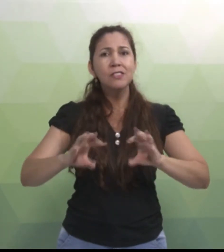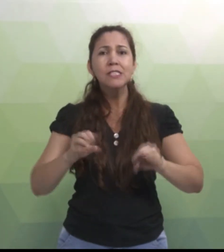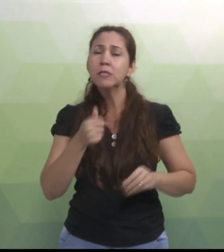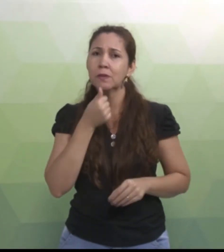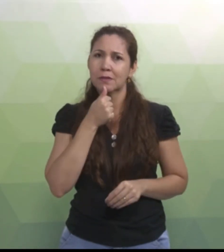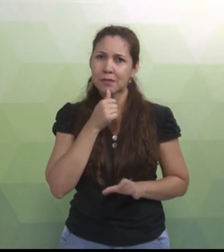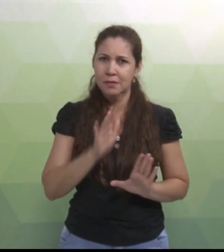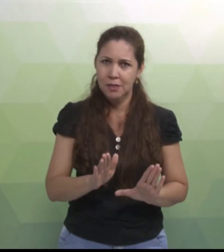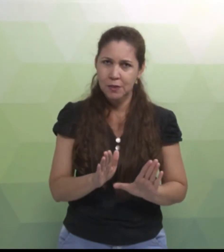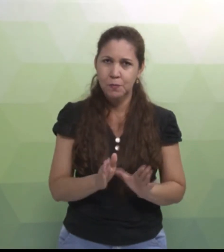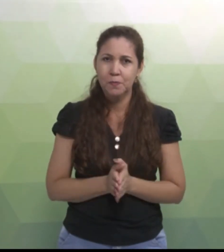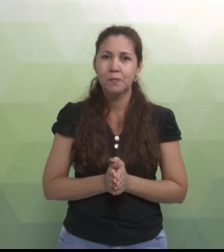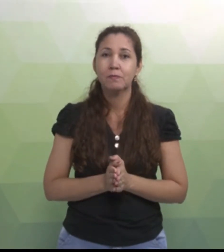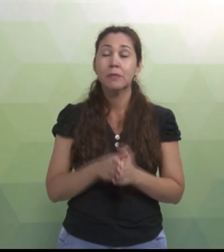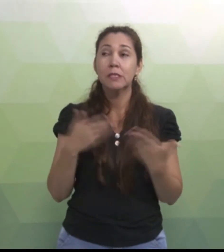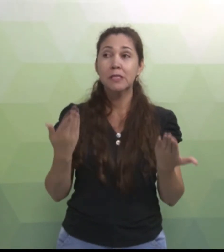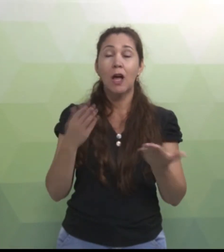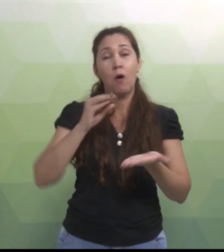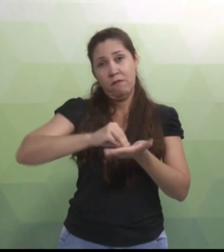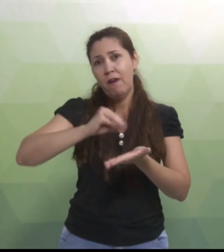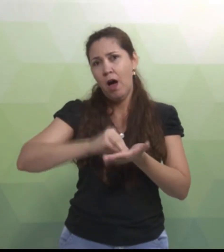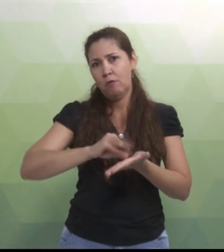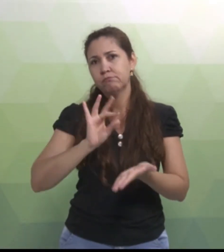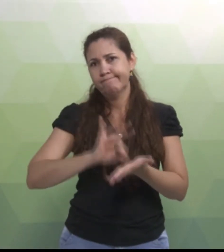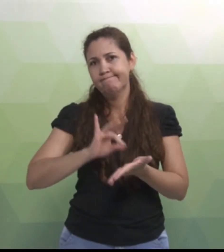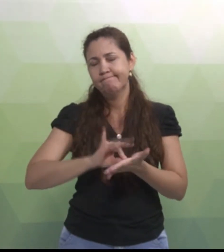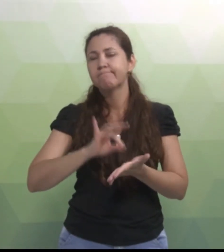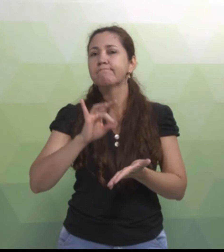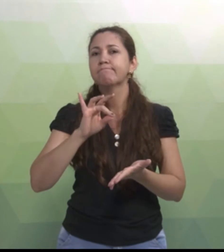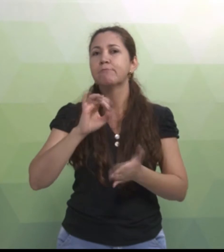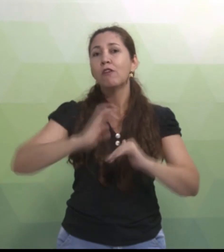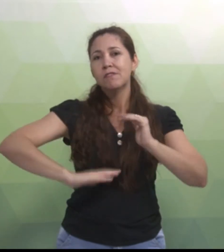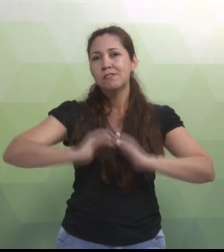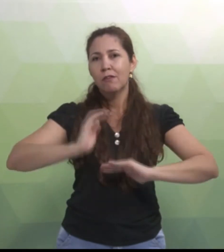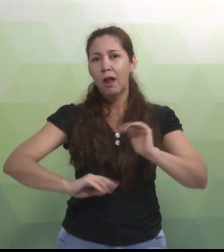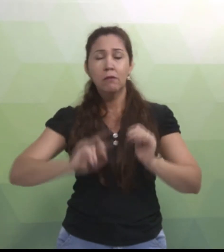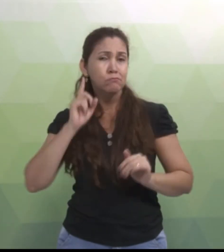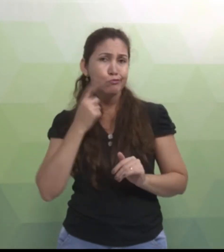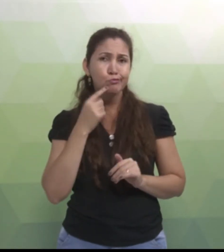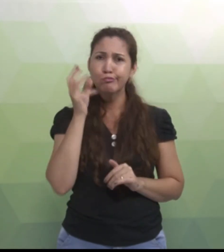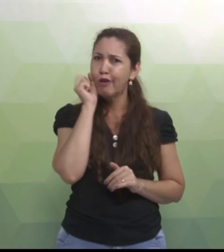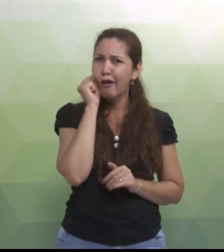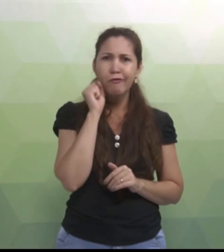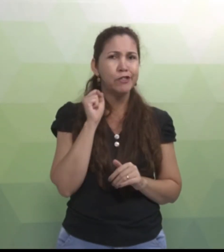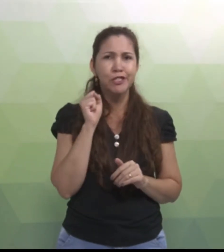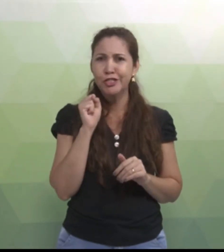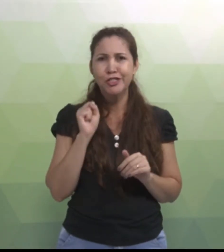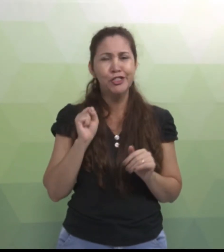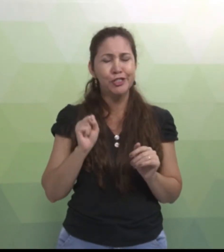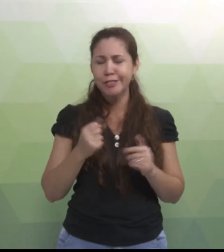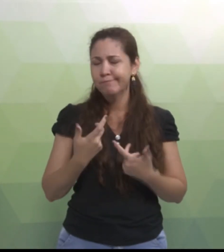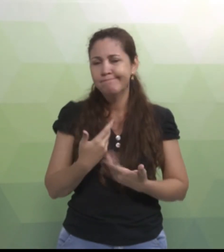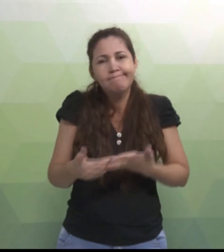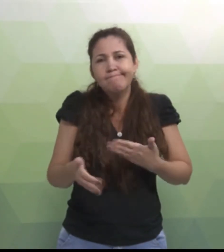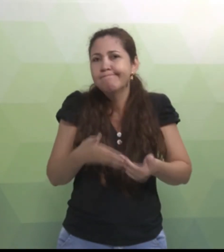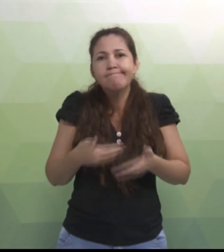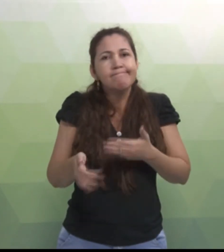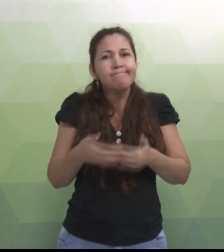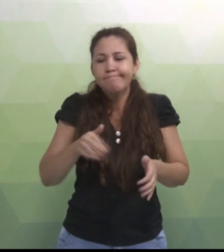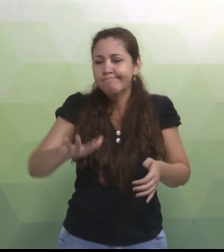Talvez o surdo ainda não tenha estratégias para esse ensino. Então, com isso, falta profissionais surdos e ouvintes para esse ensino.